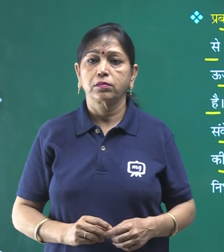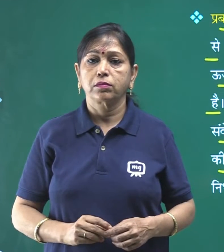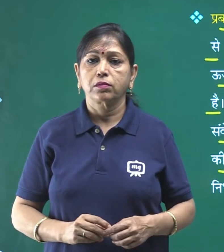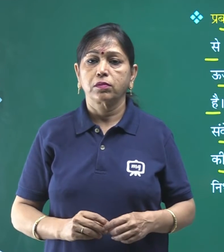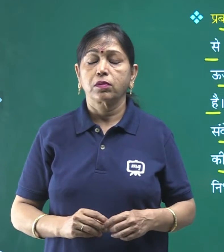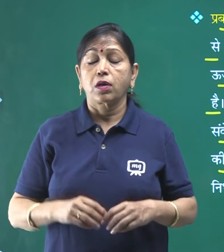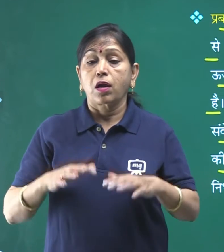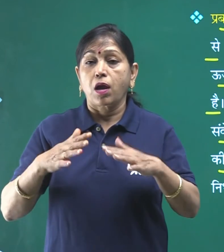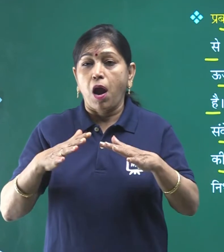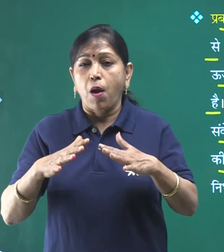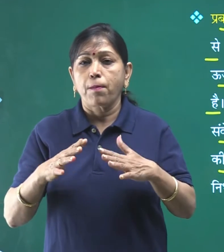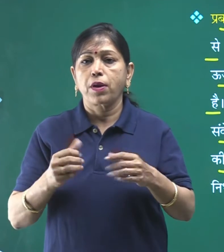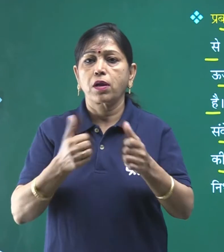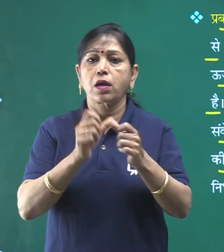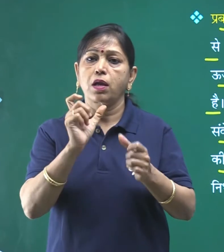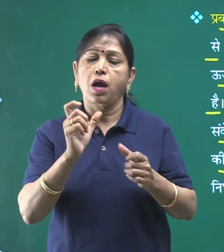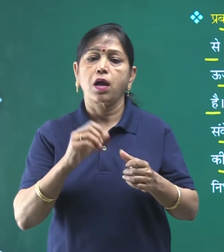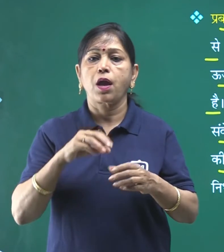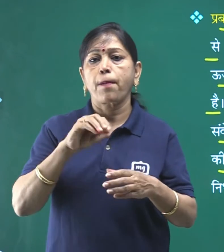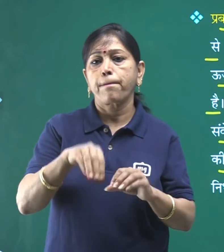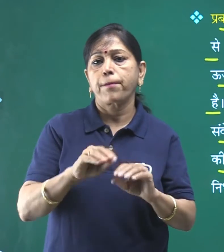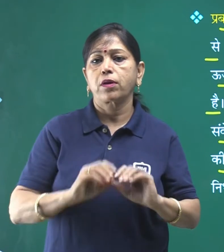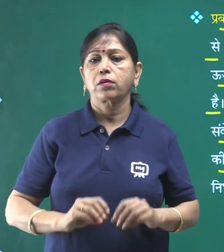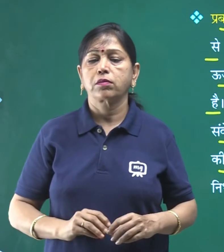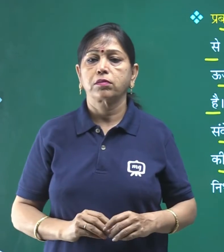कंपन के आयाम पर